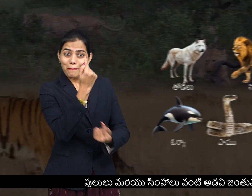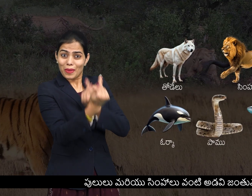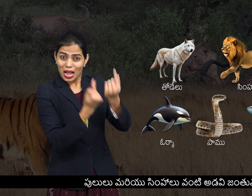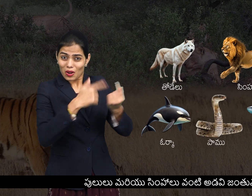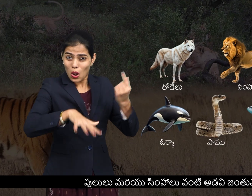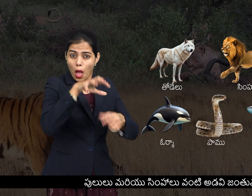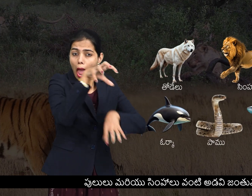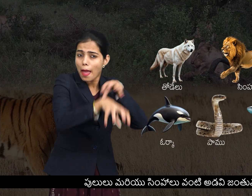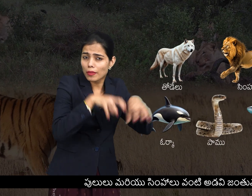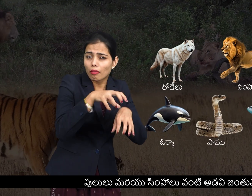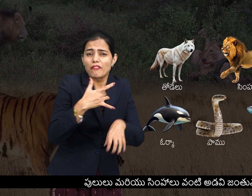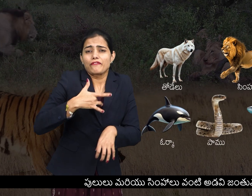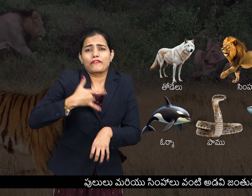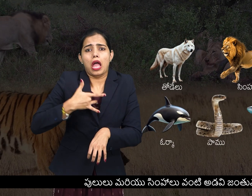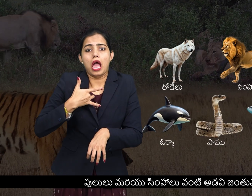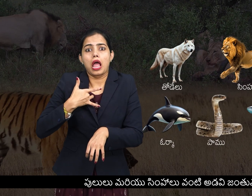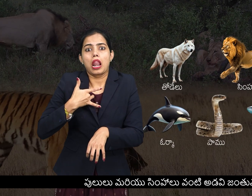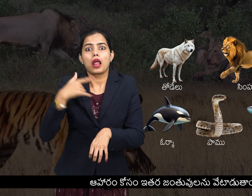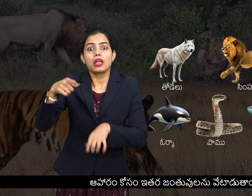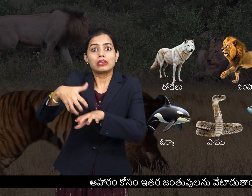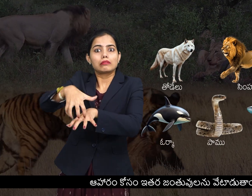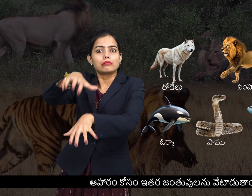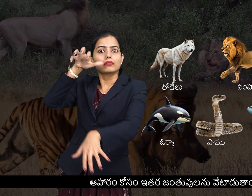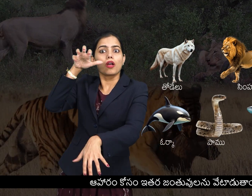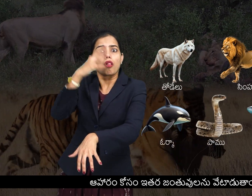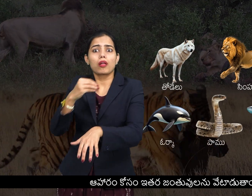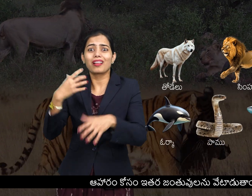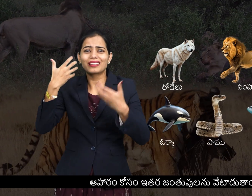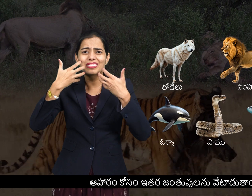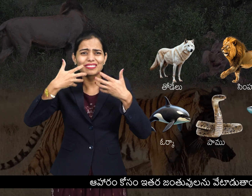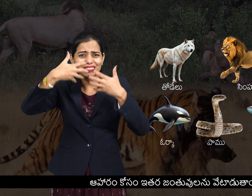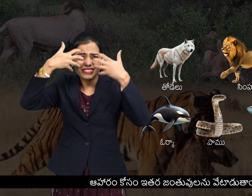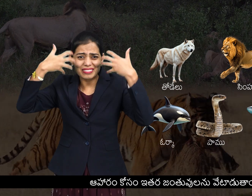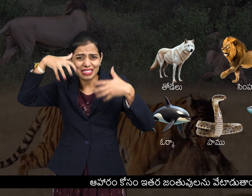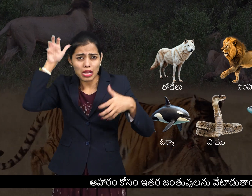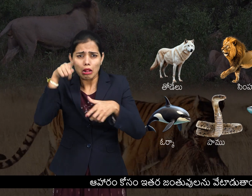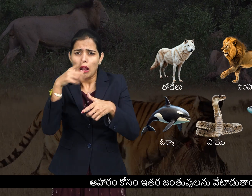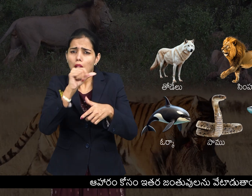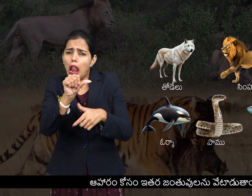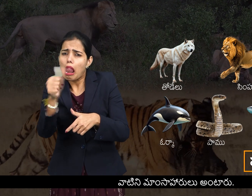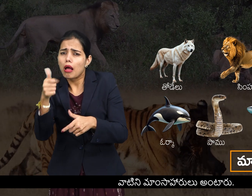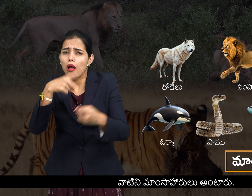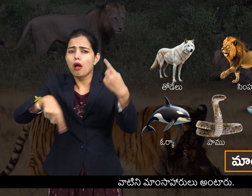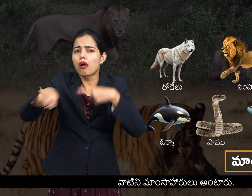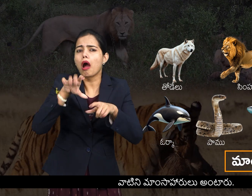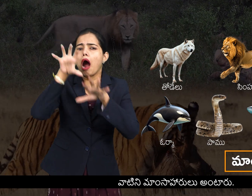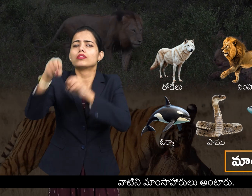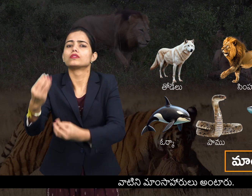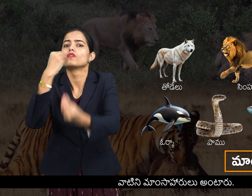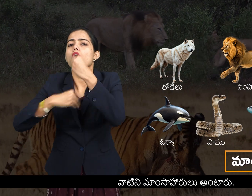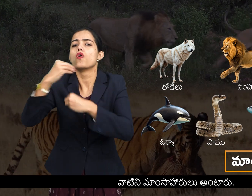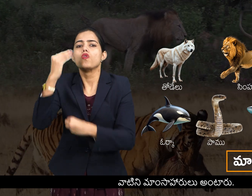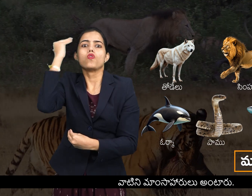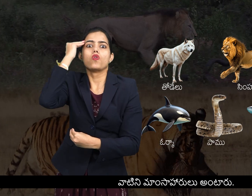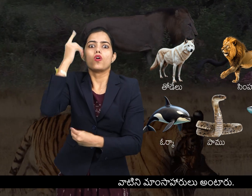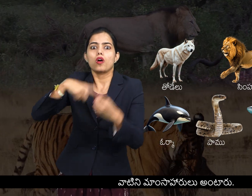పులులు మరియు సింహాలు వంటి అడవి జంతువులు ఆహారం కోసం ఇతర జంతువులను వేటాడుతాయి. వాటిని